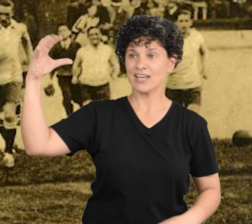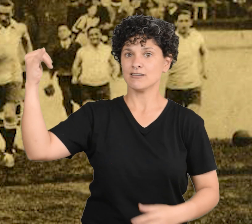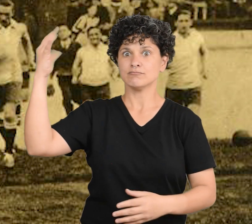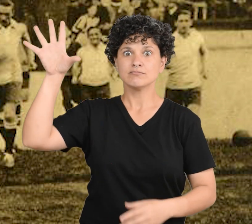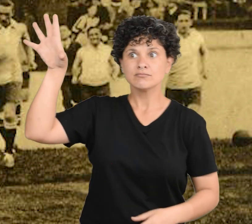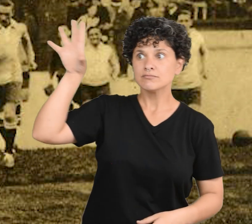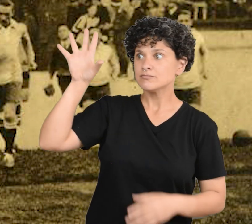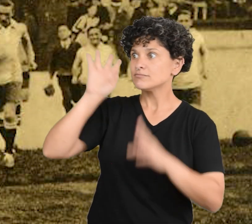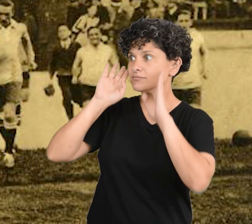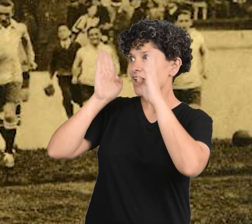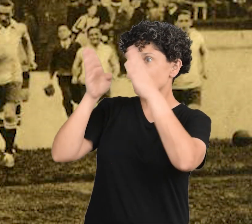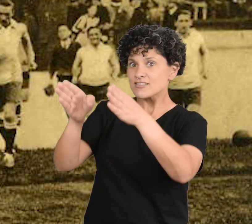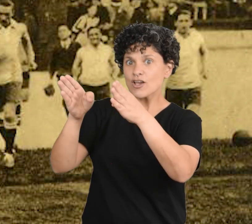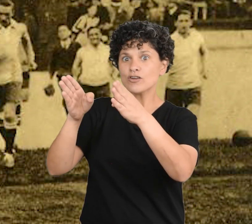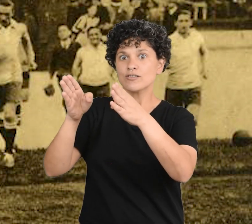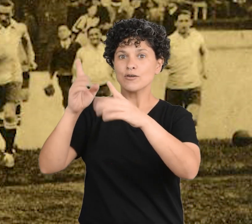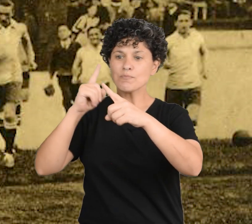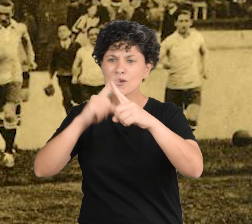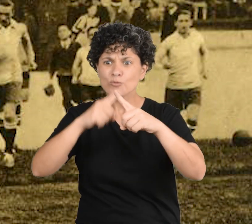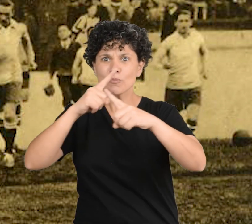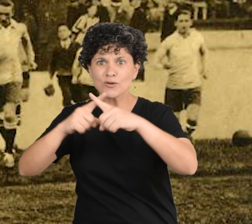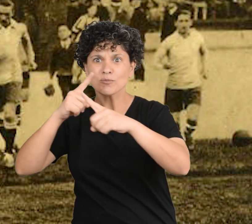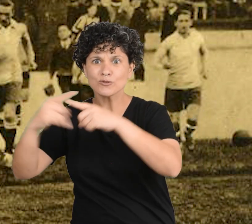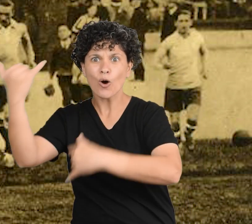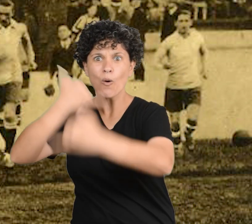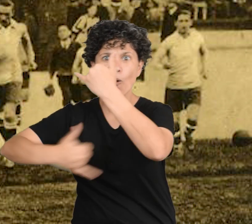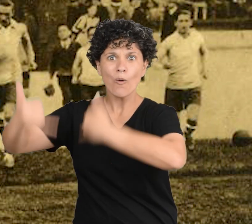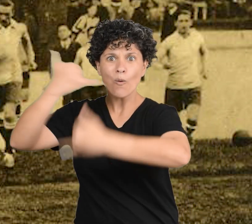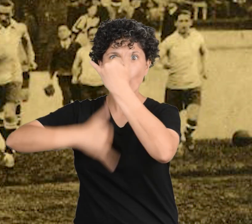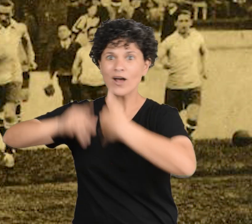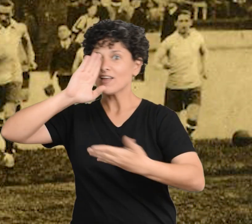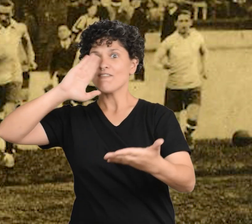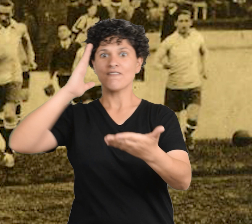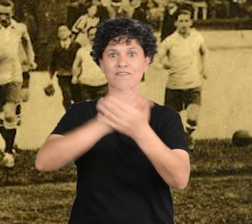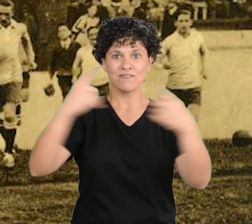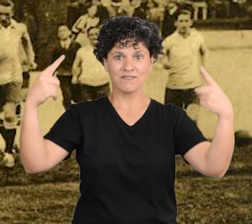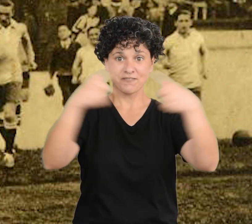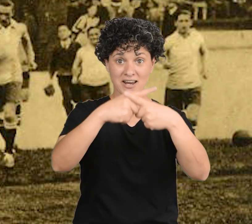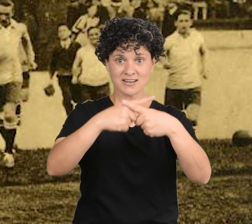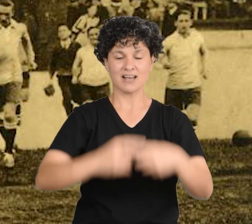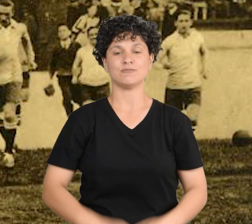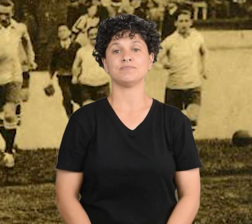Independencia, escuchando por alta voz y minuto a minuto, el relato de aquella gran final.